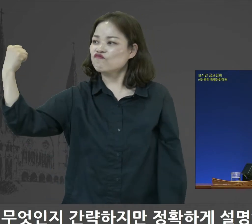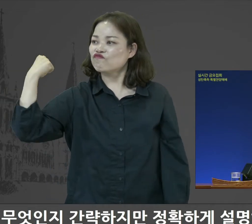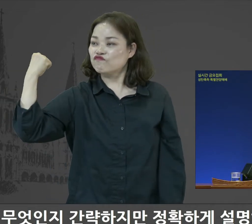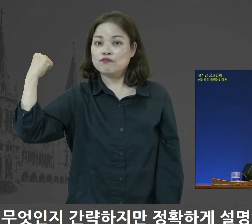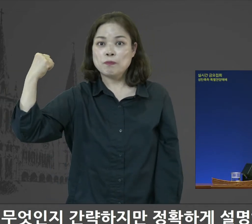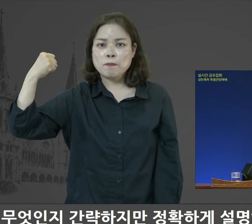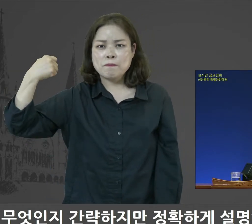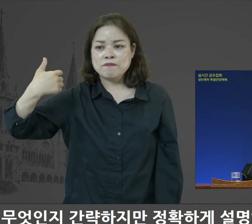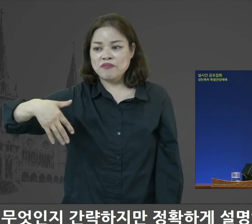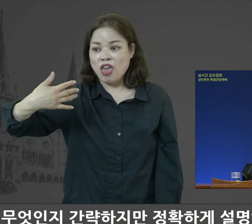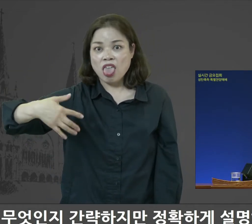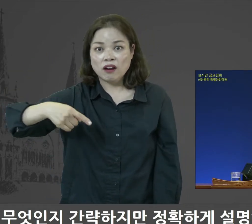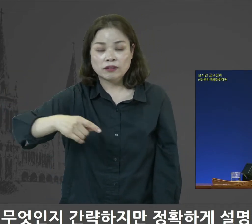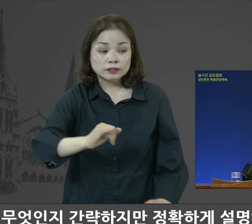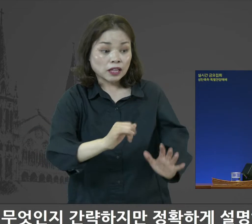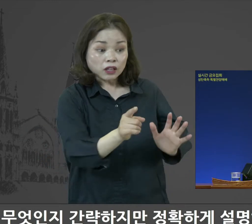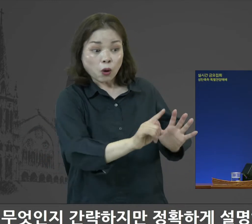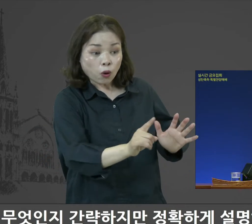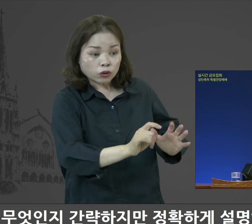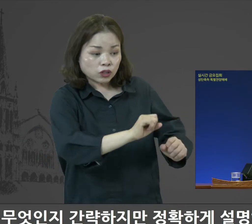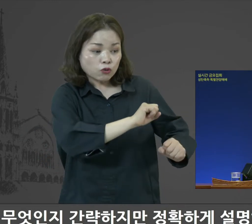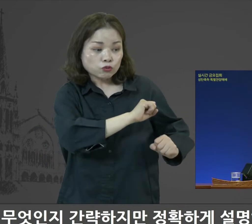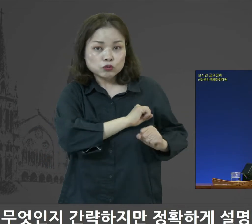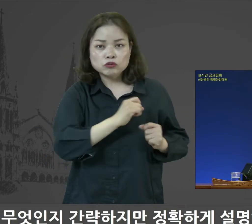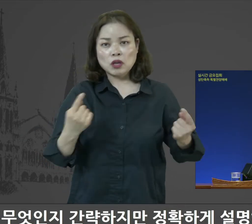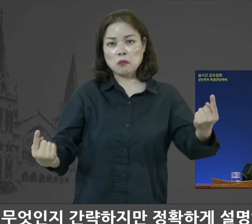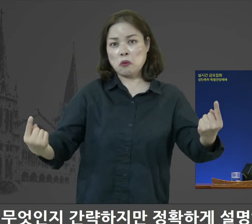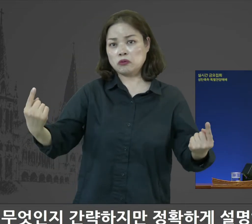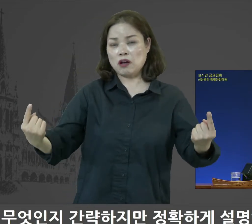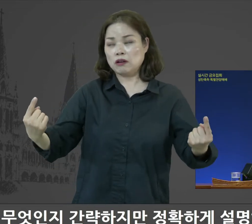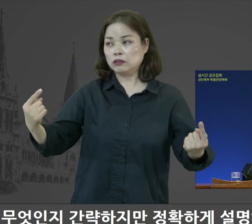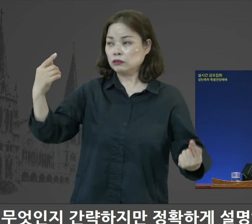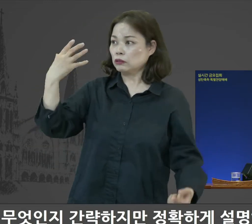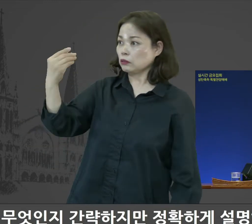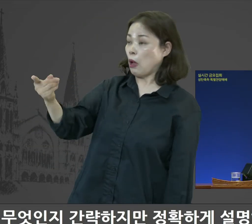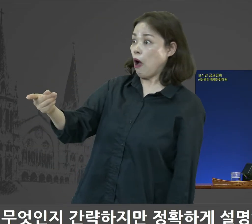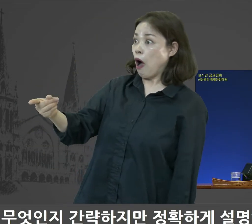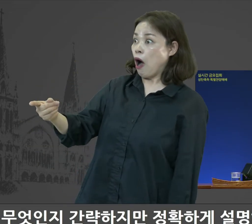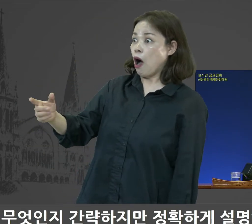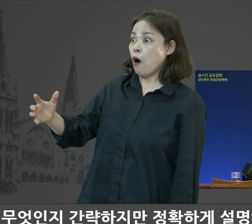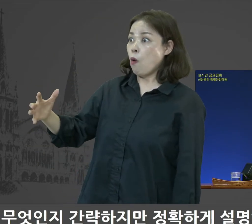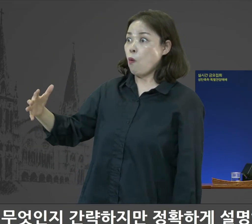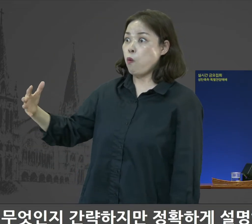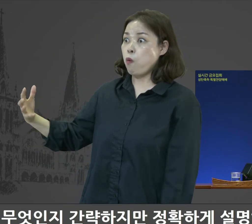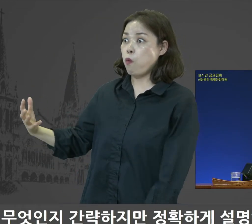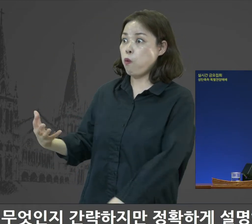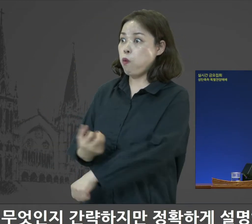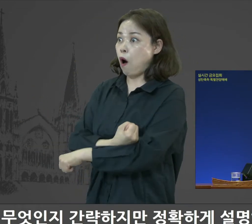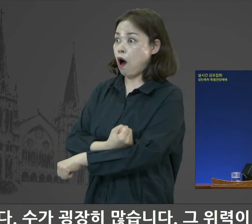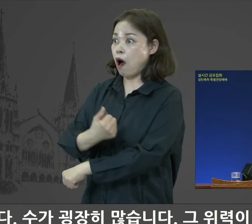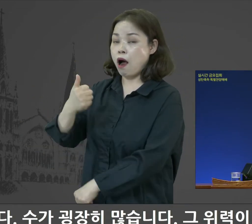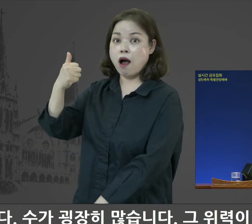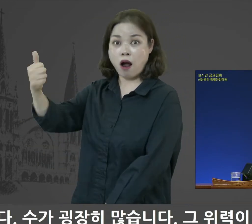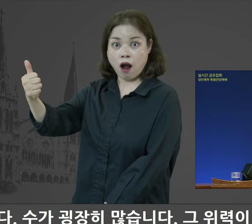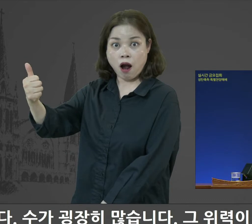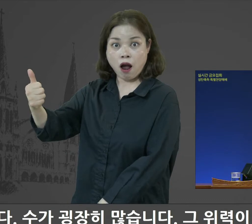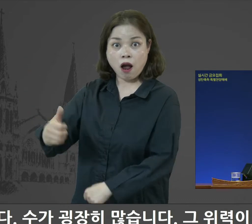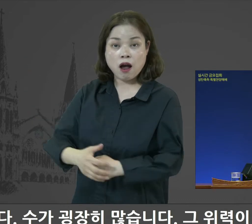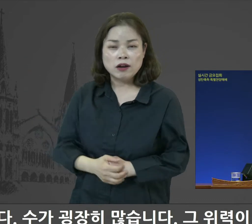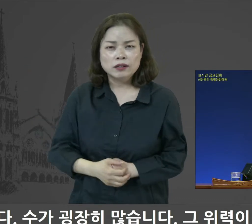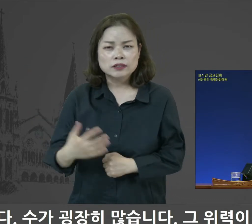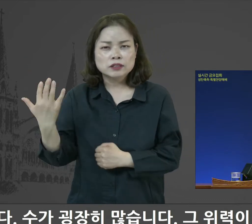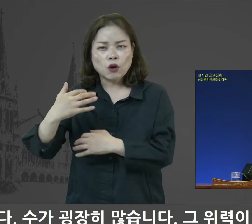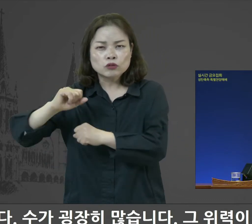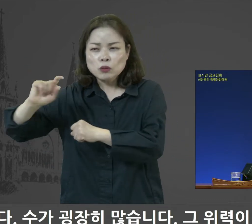대단해서 세상의 어떤 군대도 천군을 딱 보면 그냥 압도당하게 되어 있습니다. 천군의